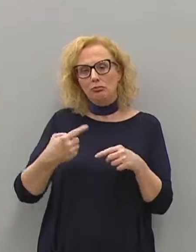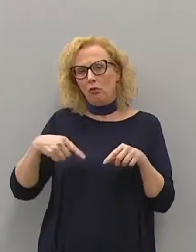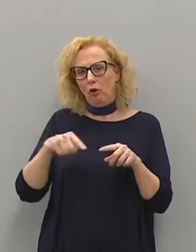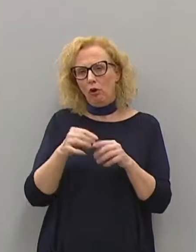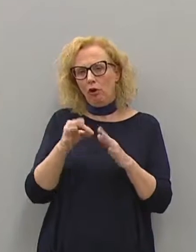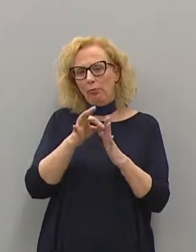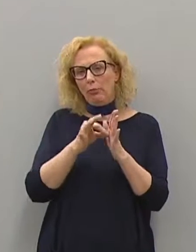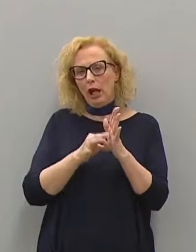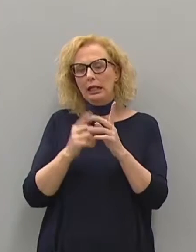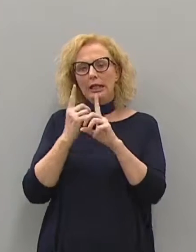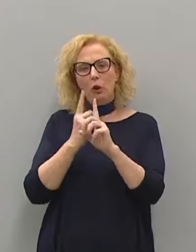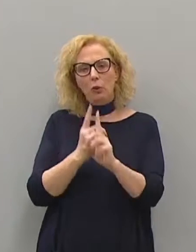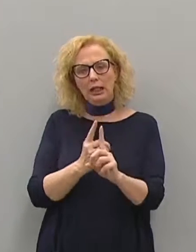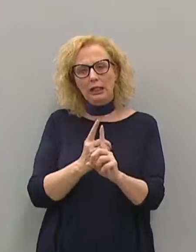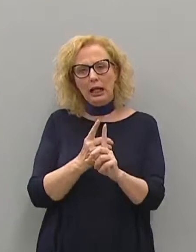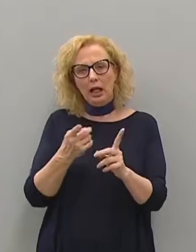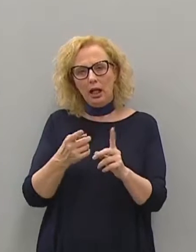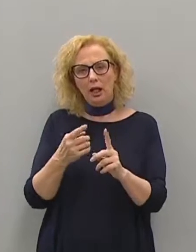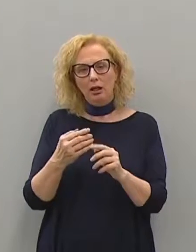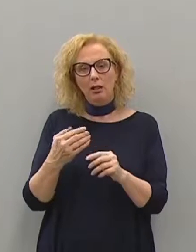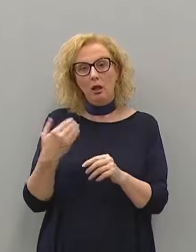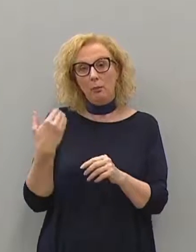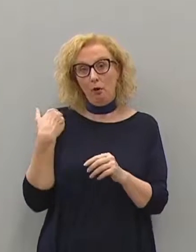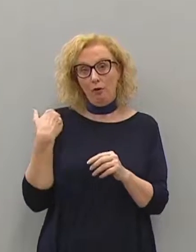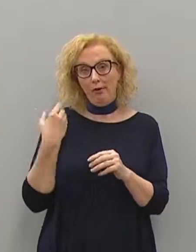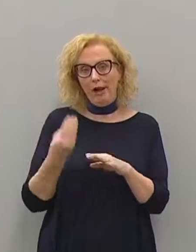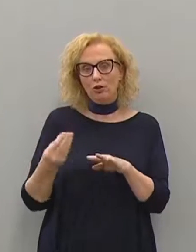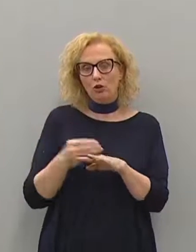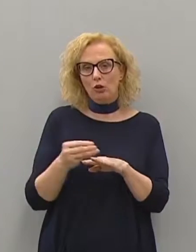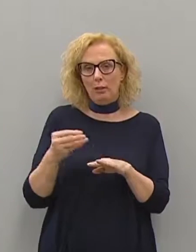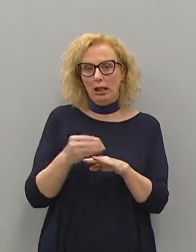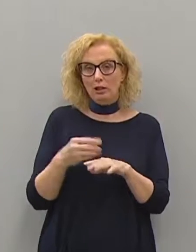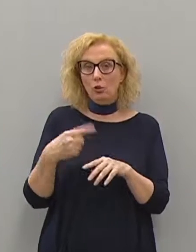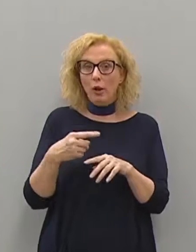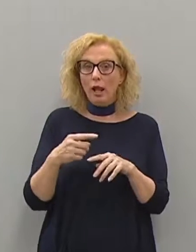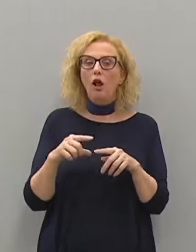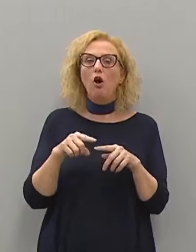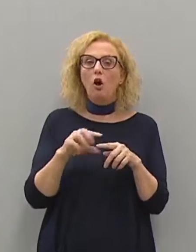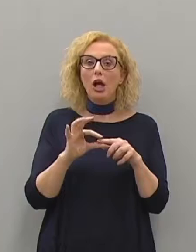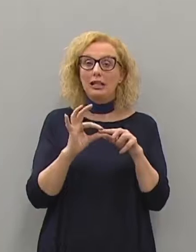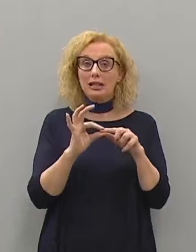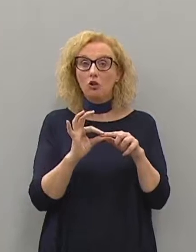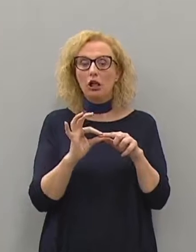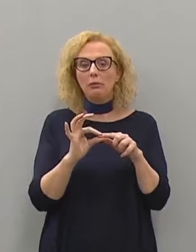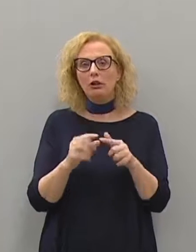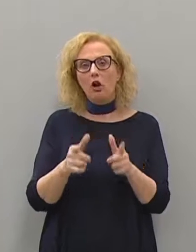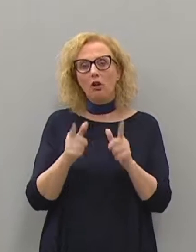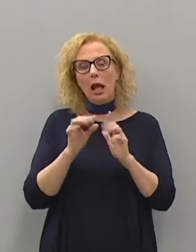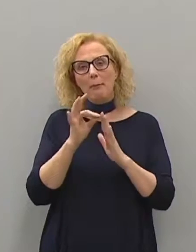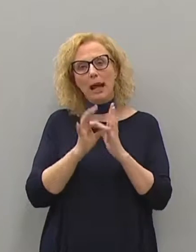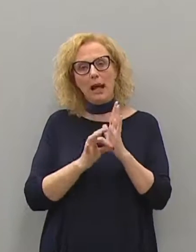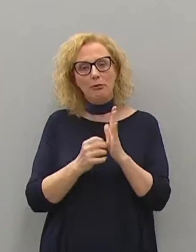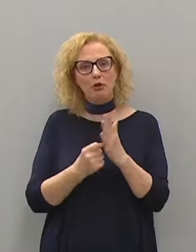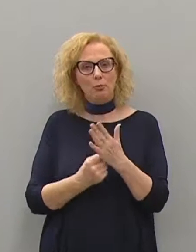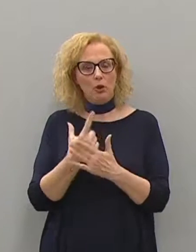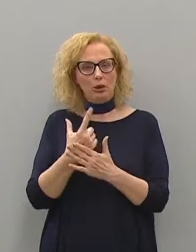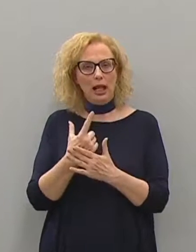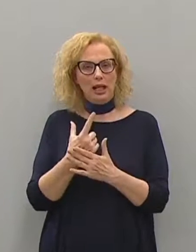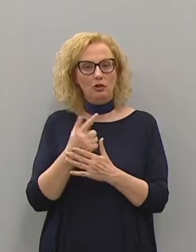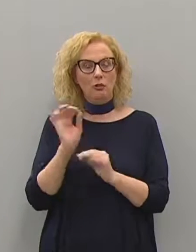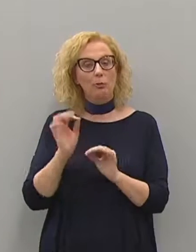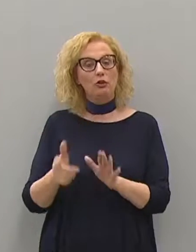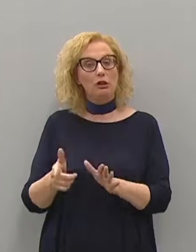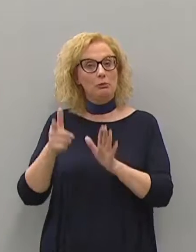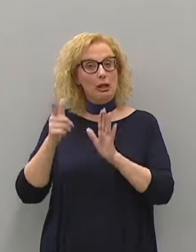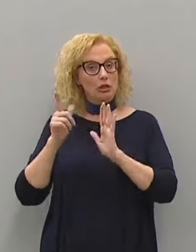sono state aggiornate anche recentemente hanno dimostrato di essere uno dei parametri fondamentali è uscito anche proprio le scriverà scorso